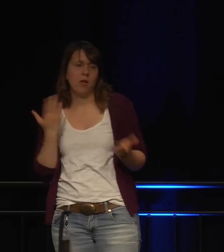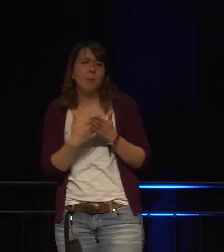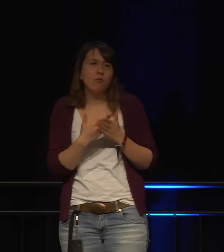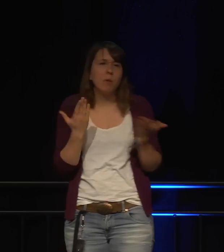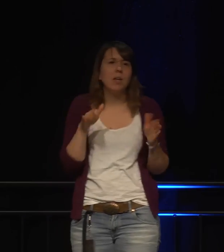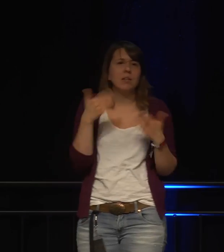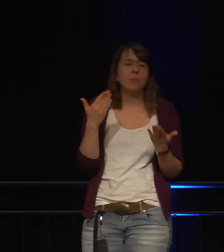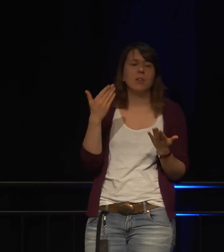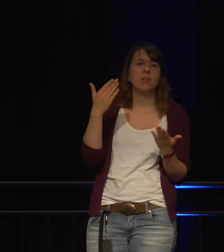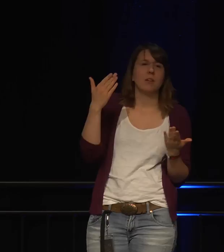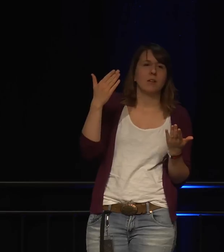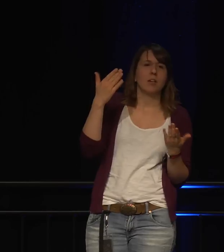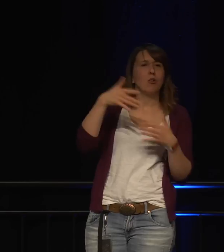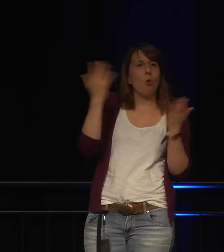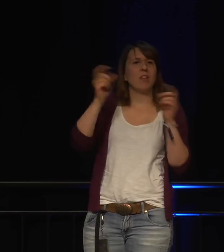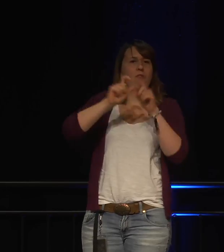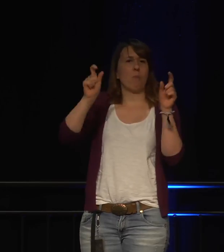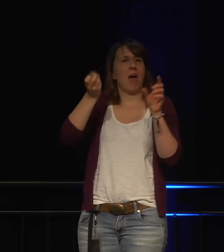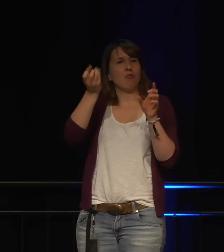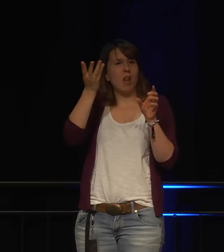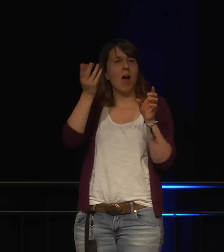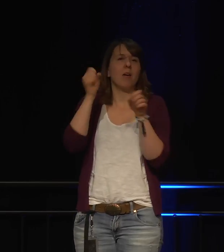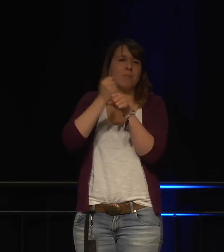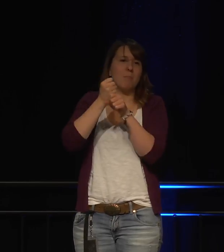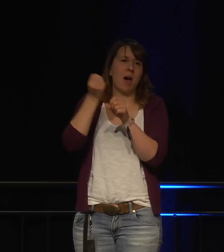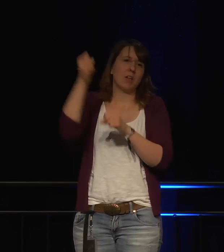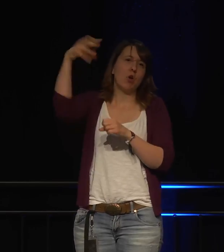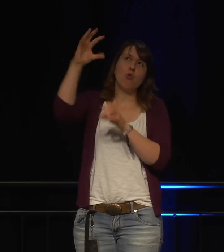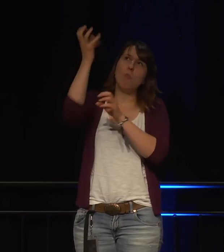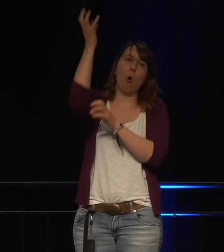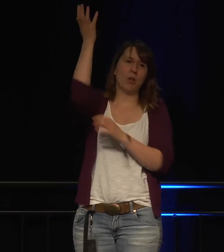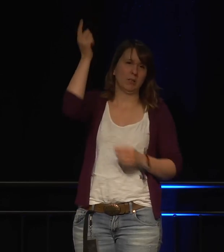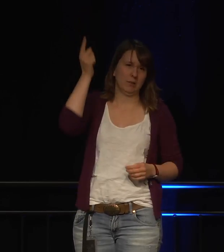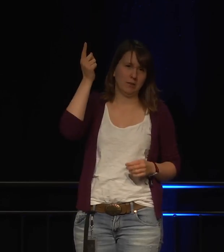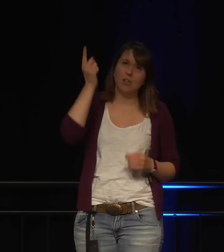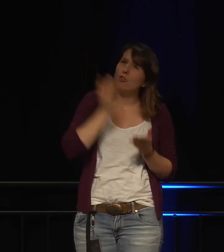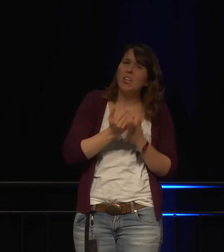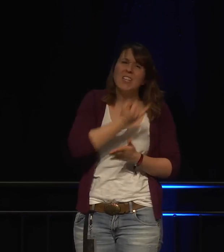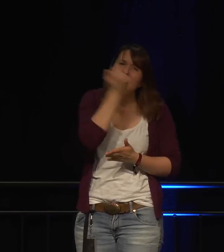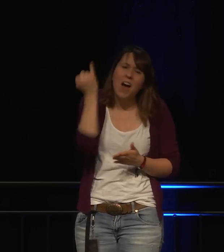había un productor de Austria que es un productor muy grande para lámparas.